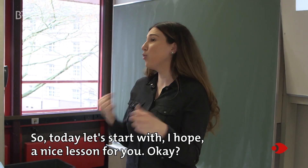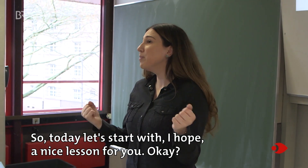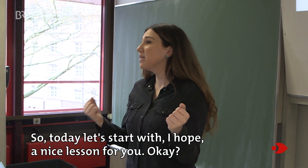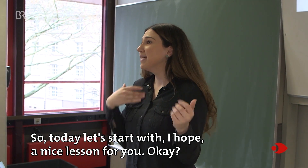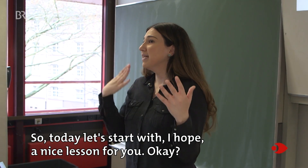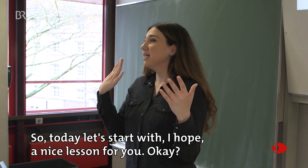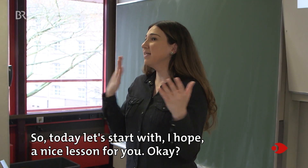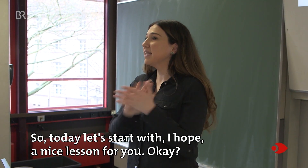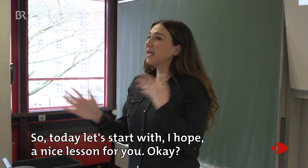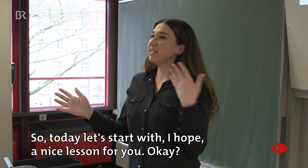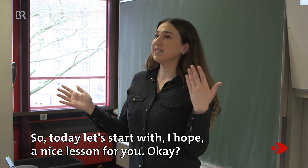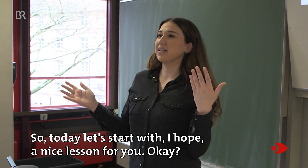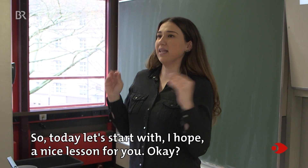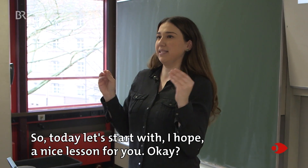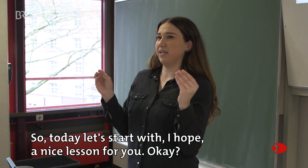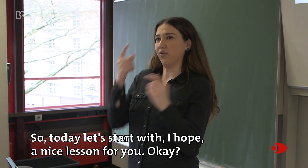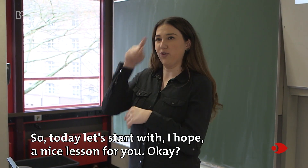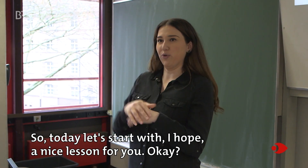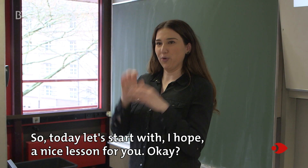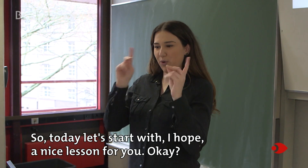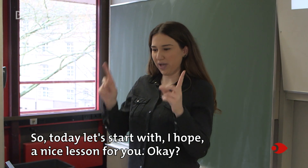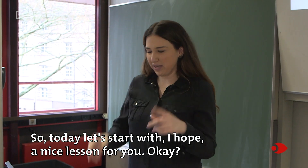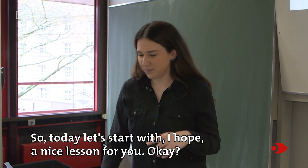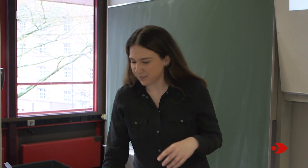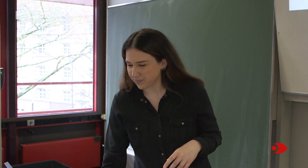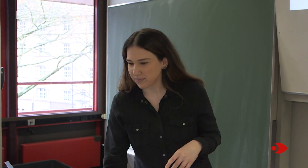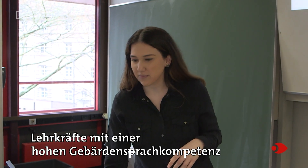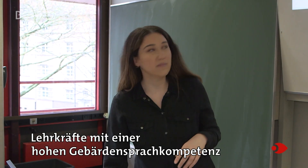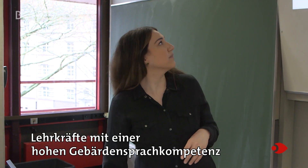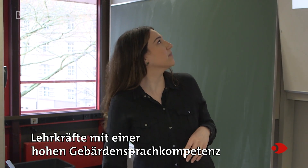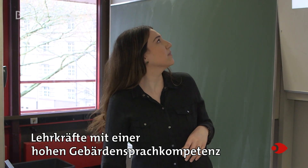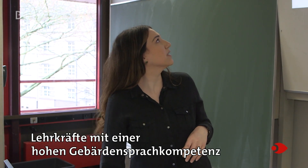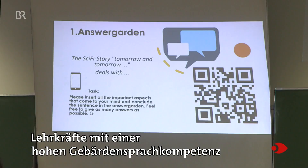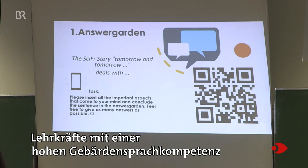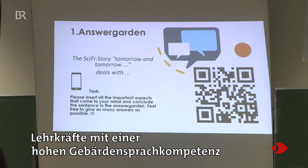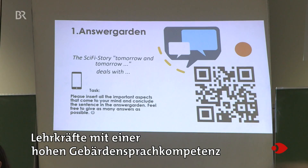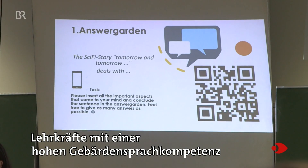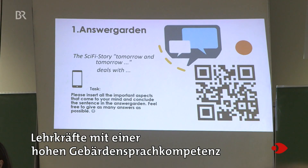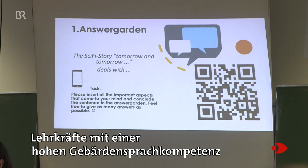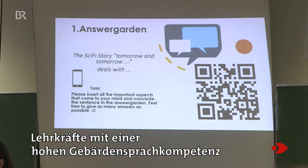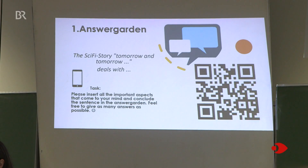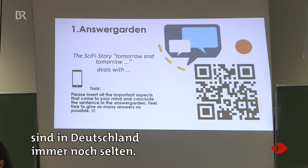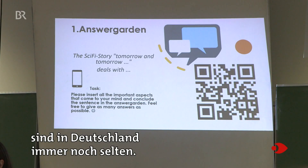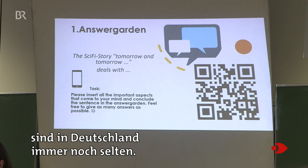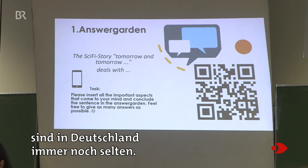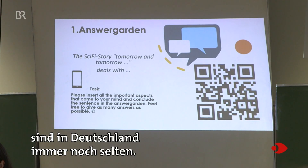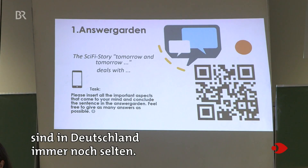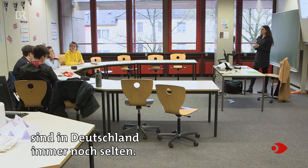hope, a nice lesson for you, okay? Lehrkräfte mit einer hohen Gebärdensprachkompetenz sind in Deutschland immer noch